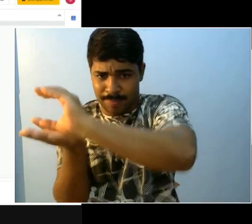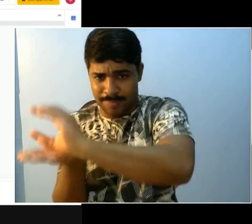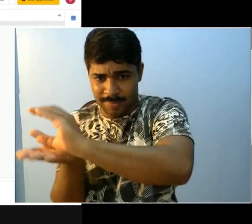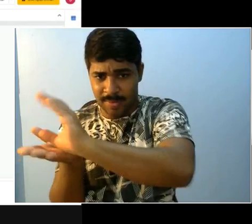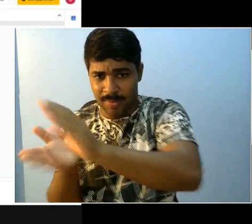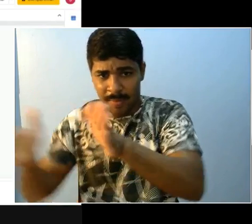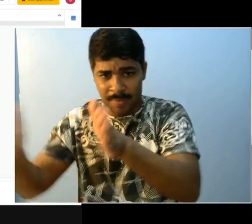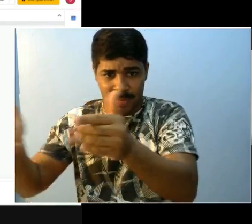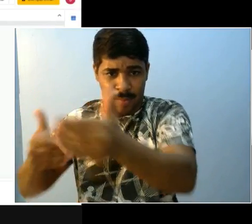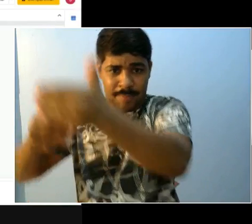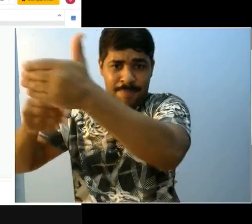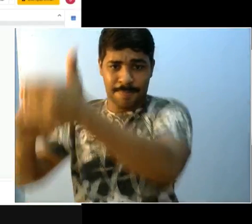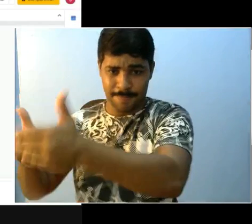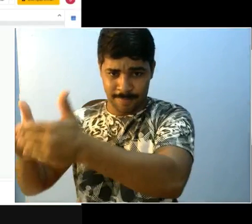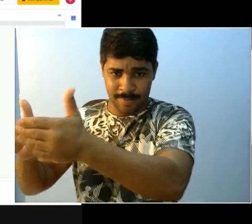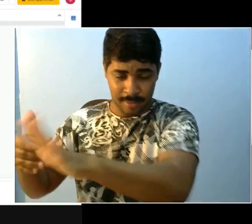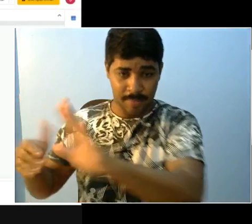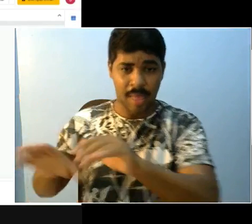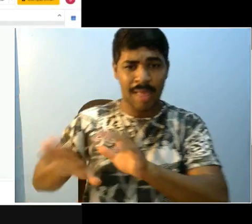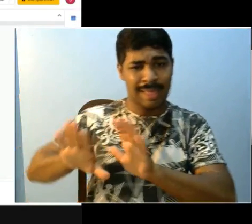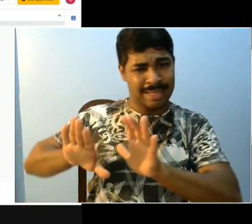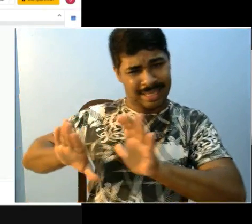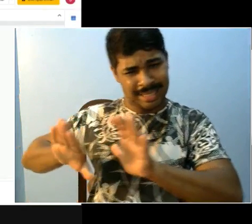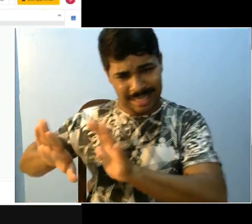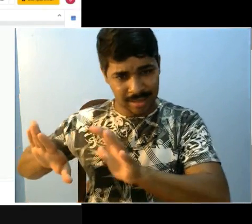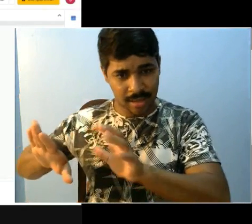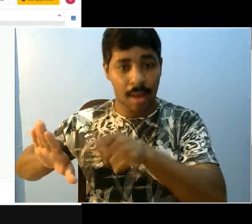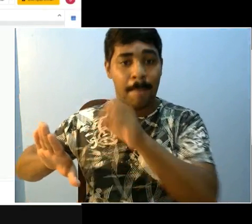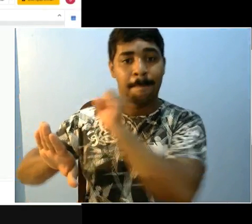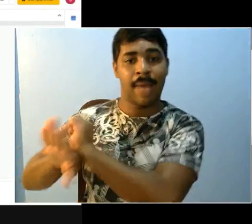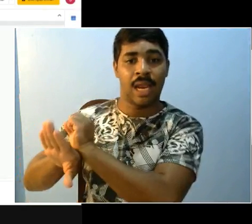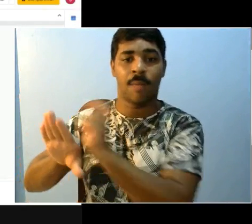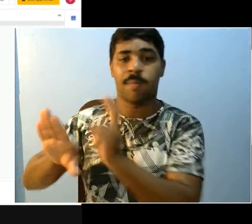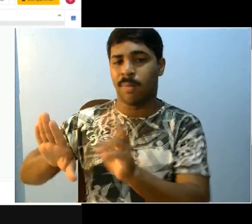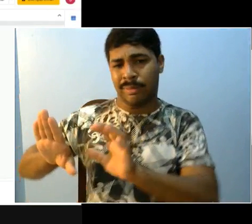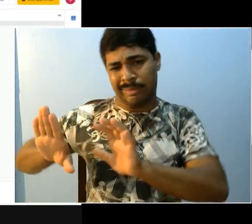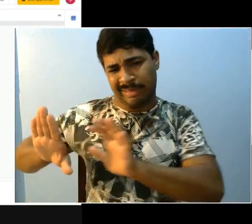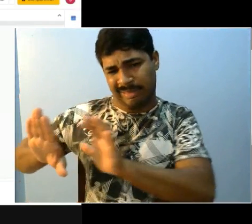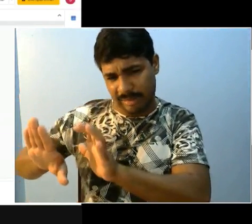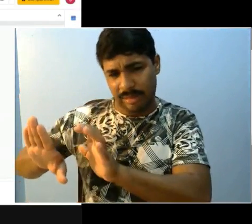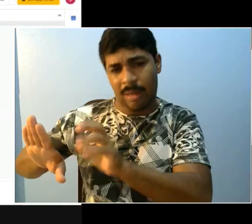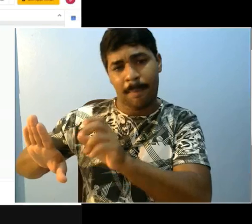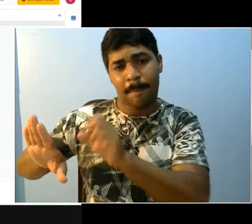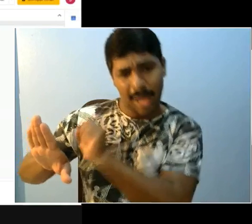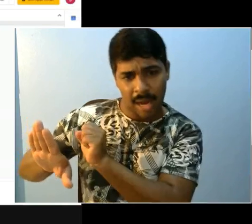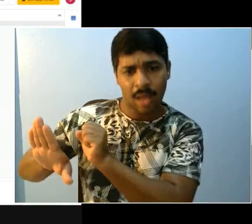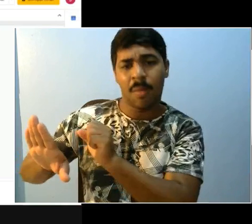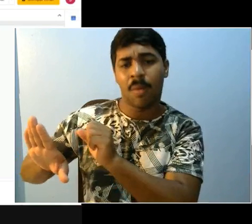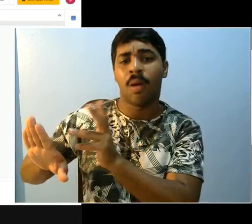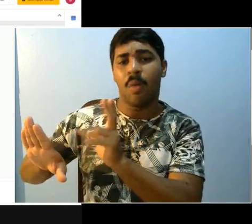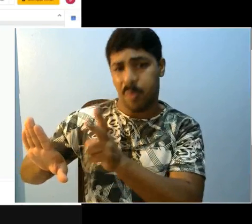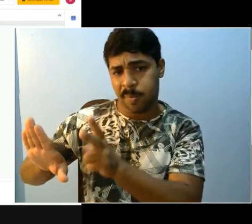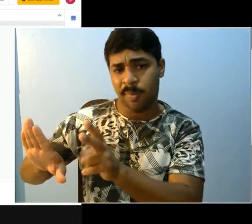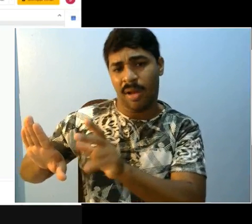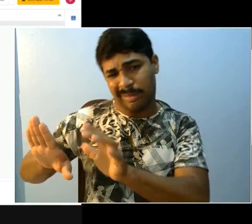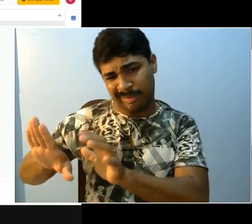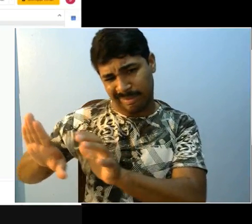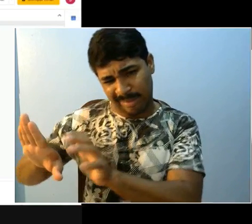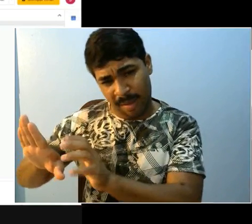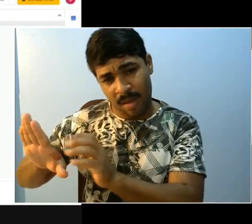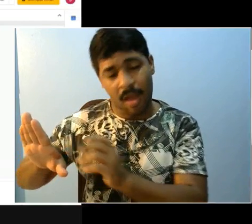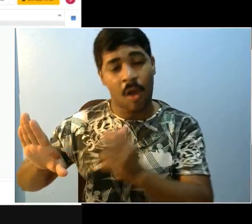eu aplico a força, não quer dizer que ele vai se movimentar, porque a superfície vai segurar o corpo ali parado.